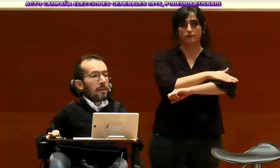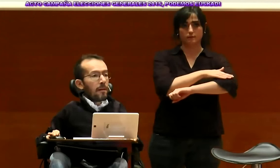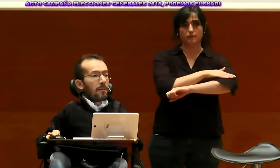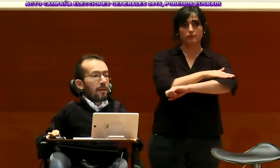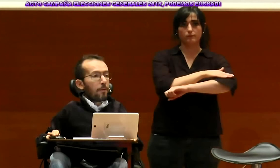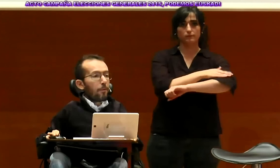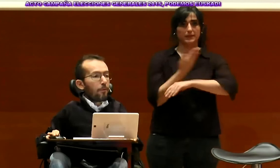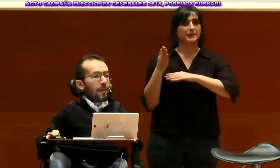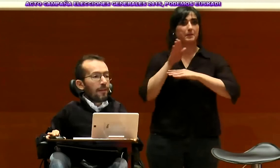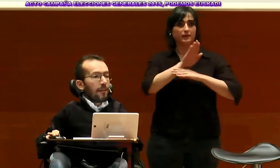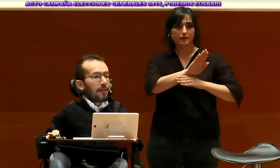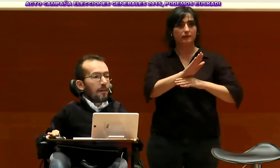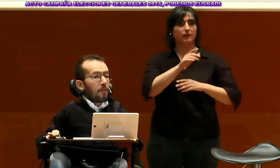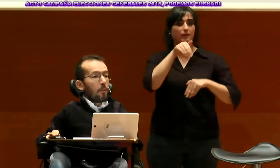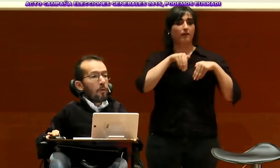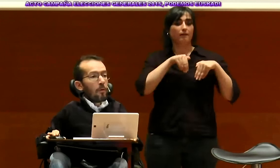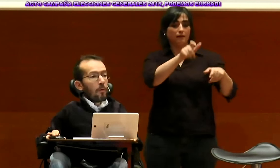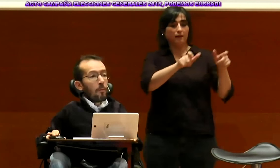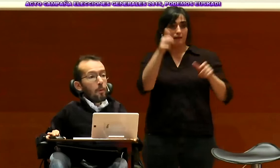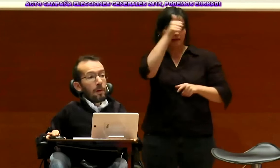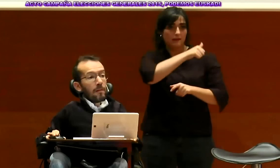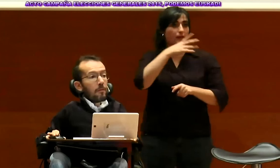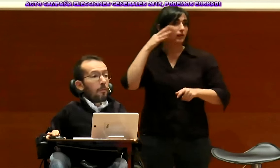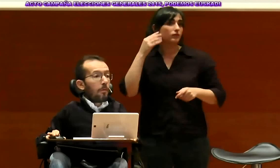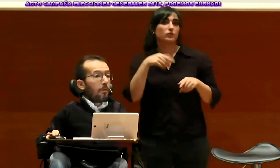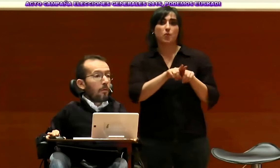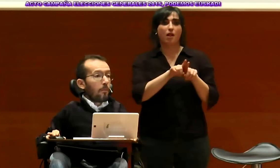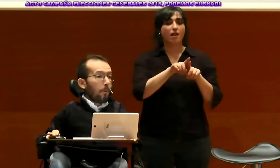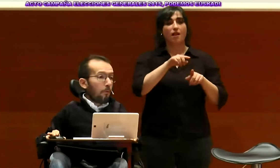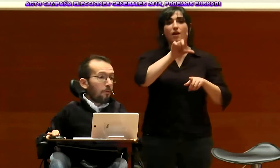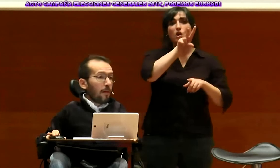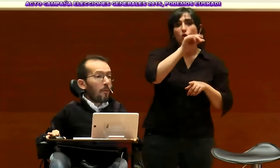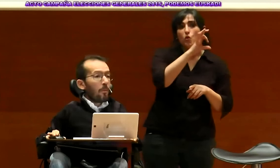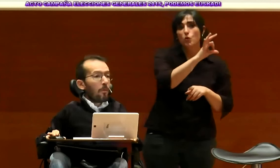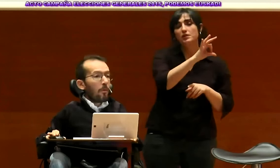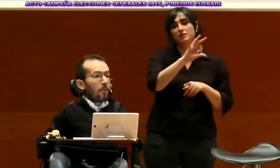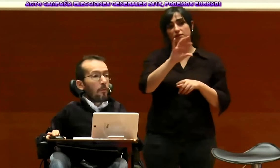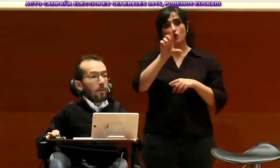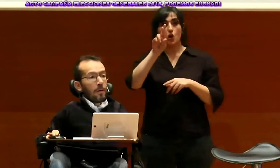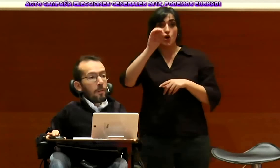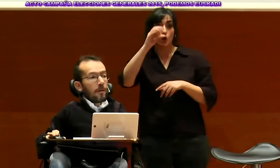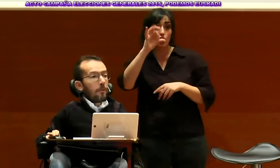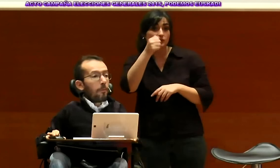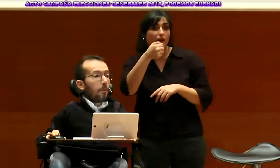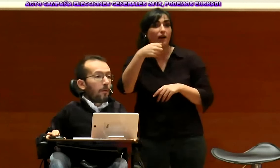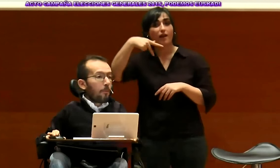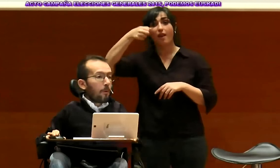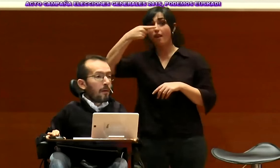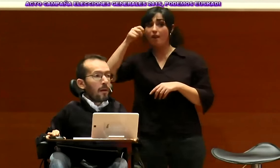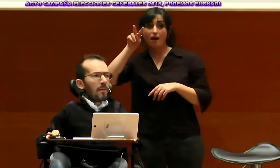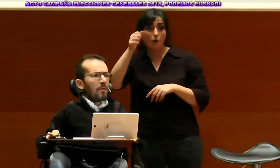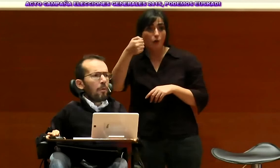presenta candidatos y candidatas como Luis, como Rosa, como Nagua o como